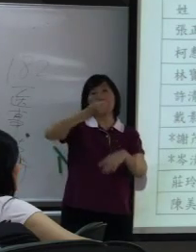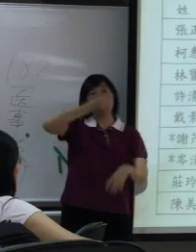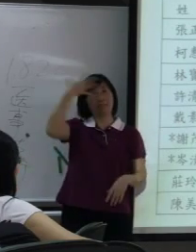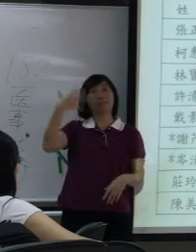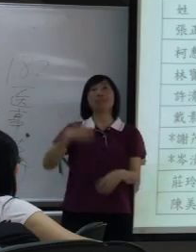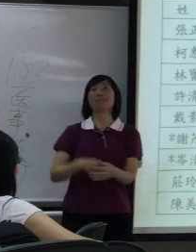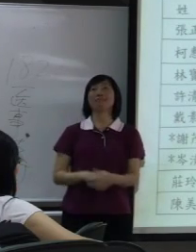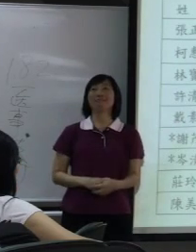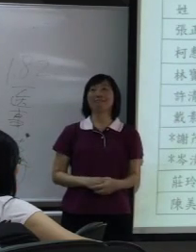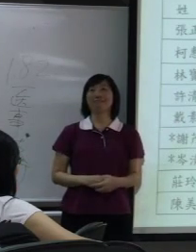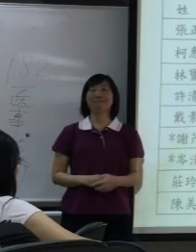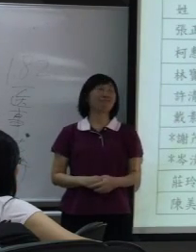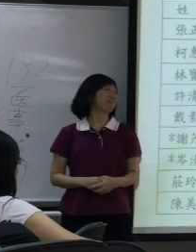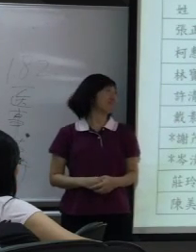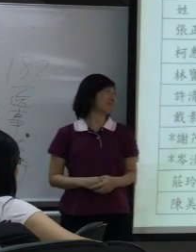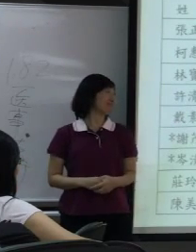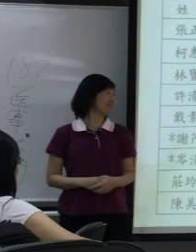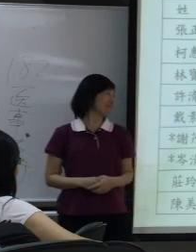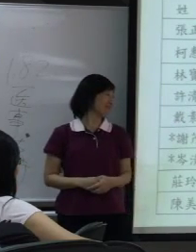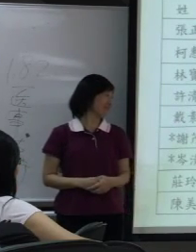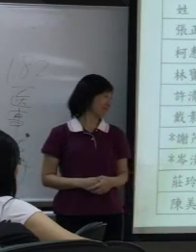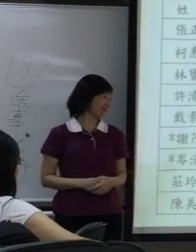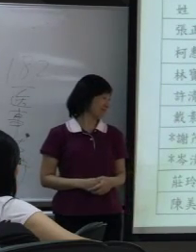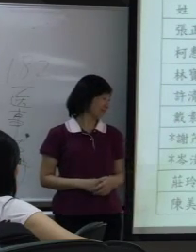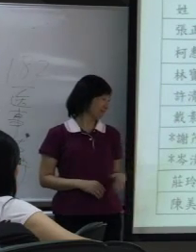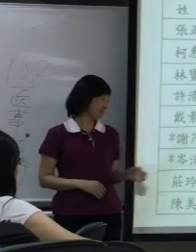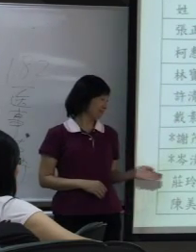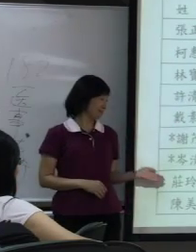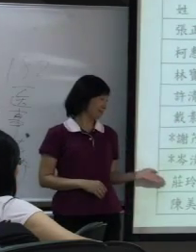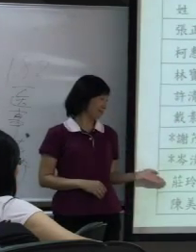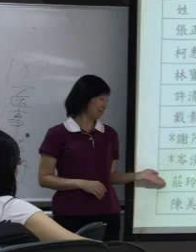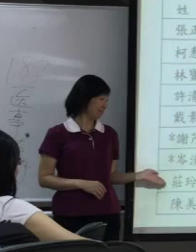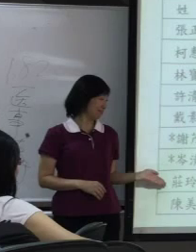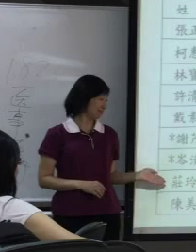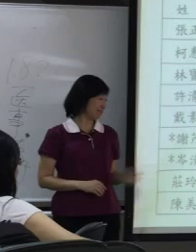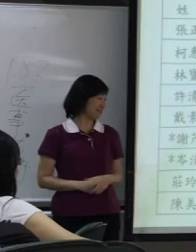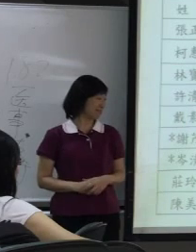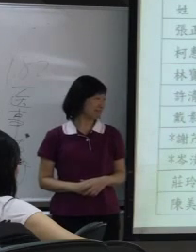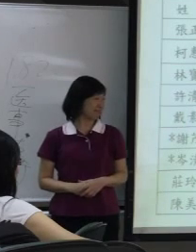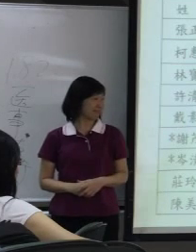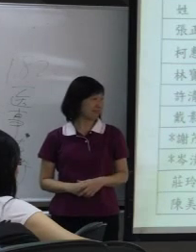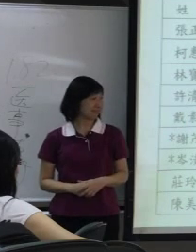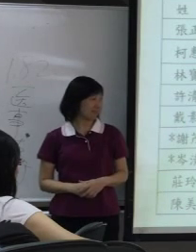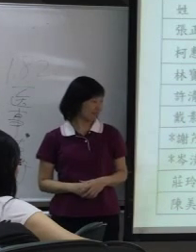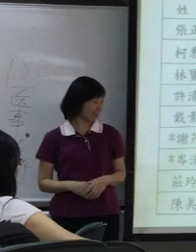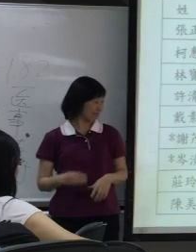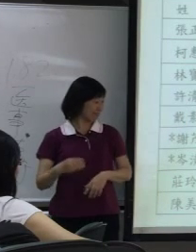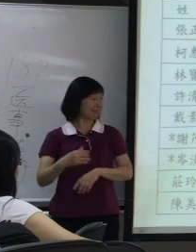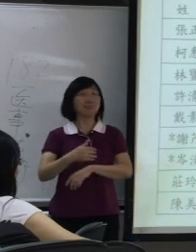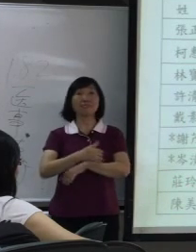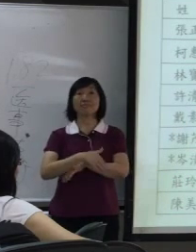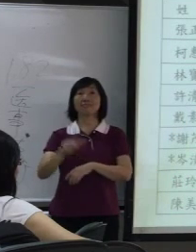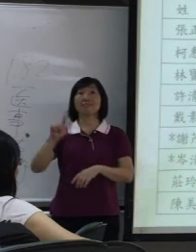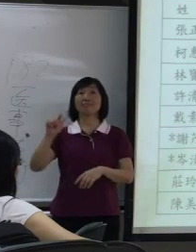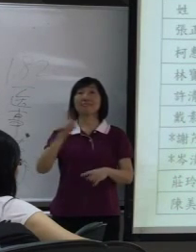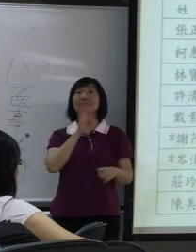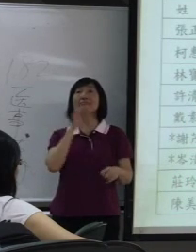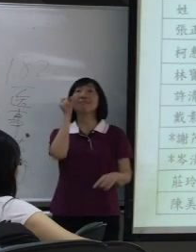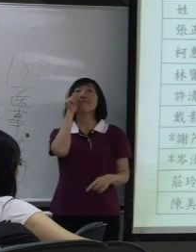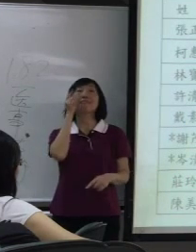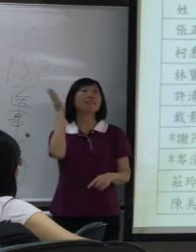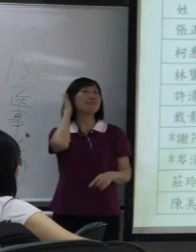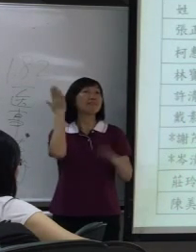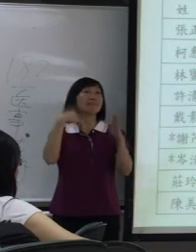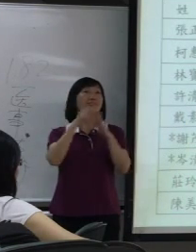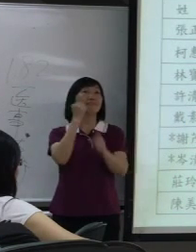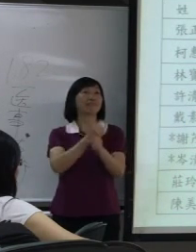哦好，接下来庄连华老师是台南启中学